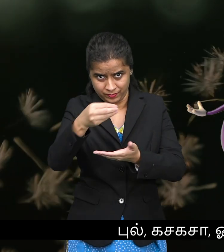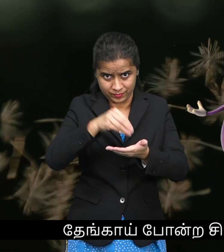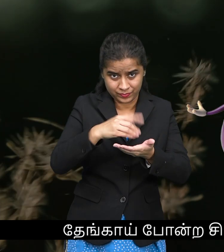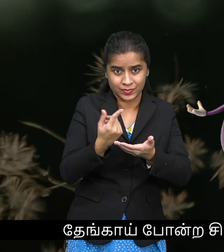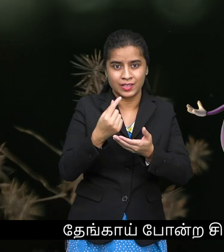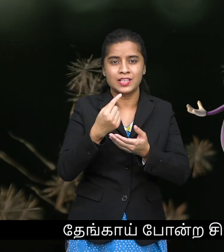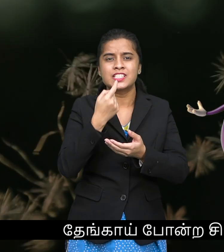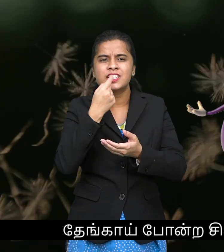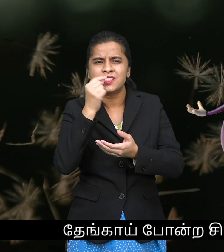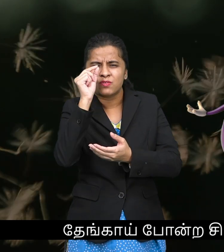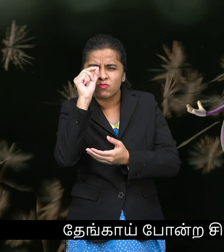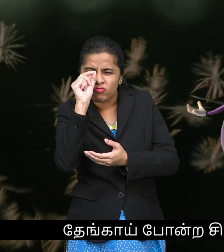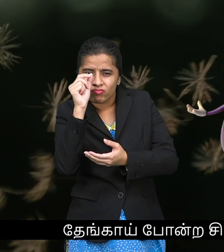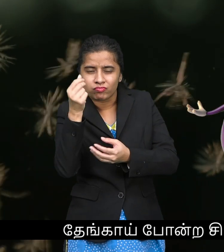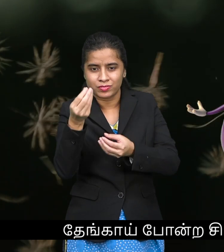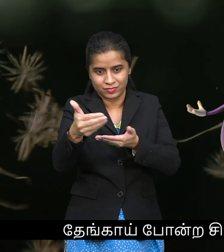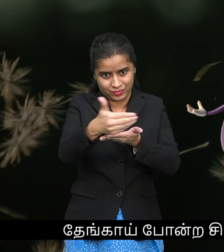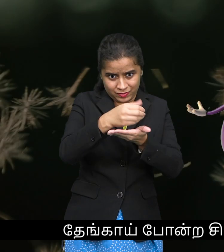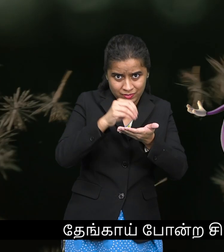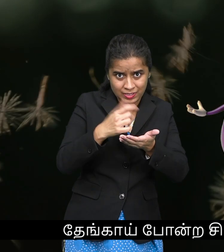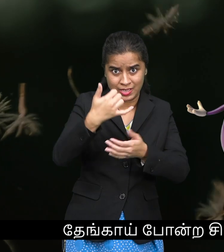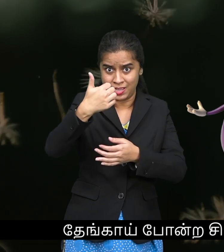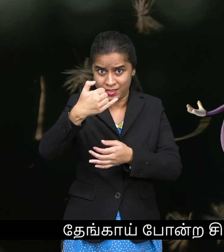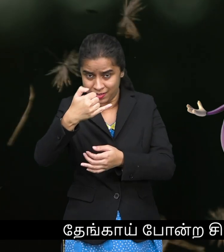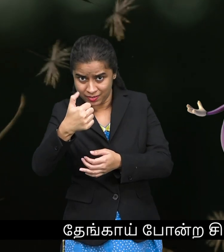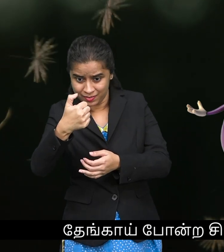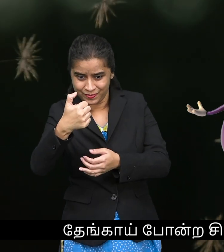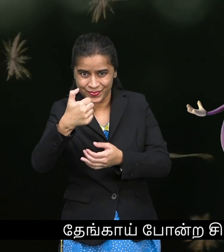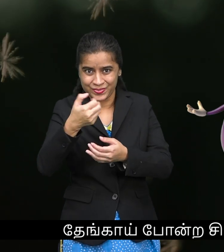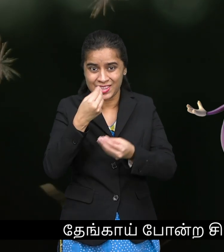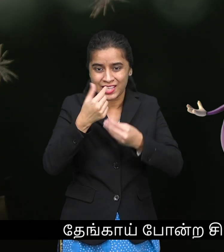வெண்டைக்காய், தேங்காய் போன்ற சில விதைகளை சேகரிக்கவும்.